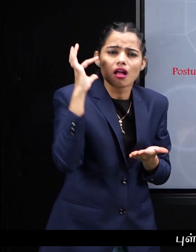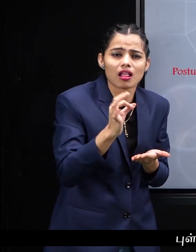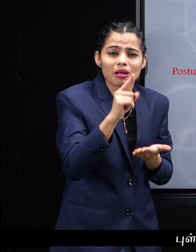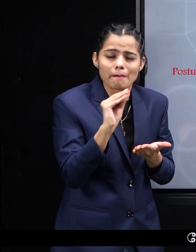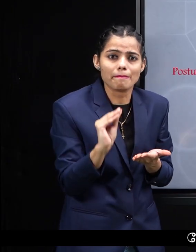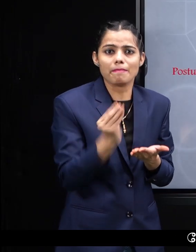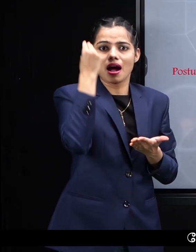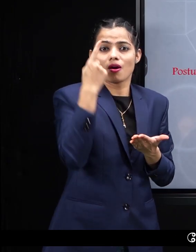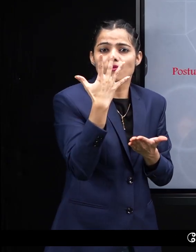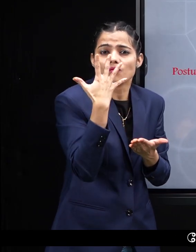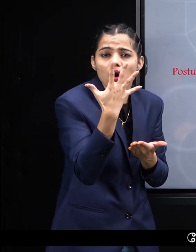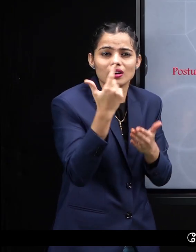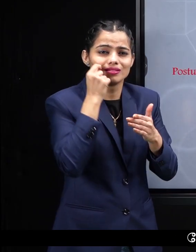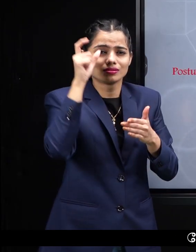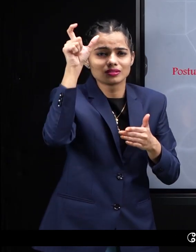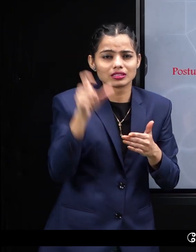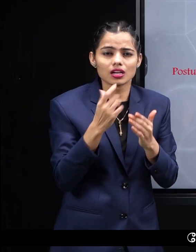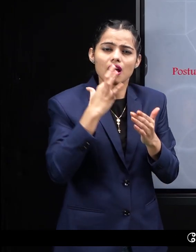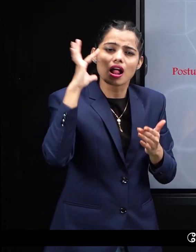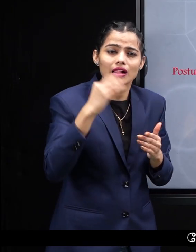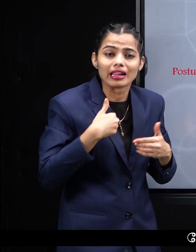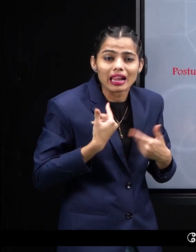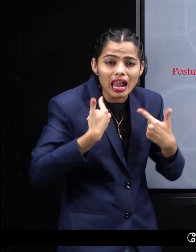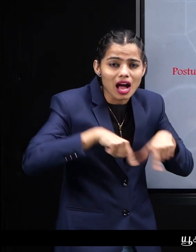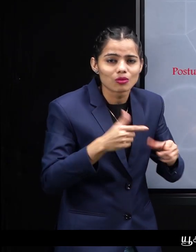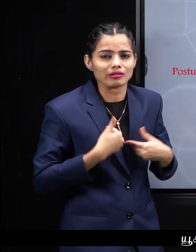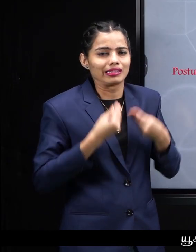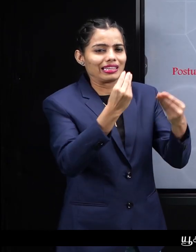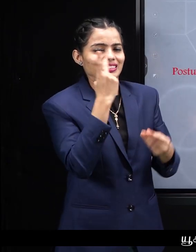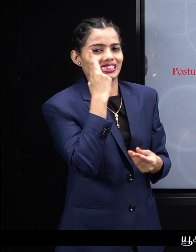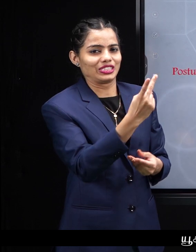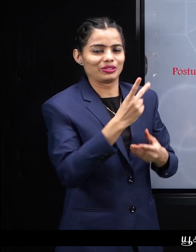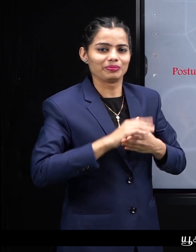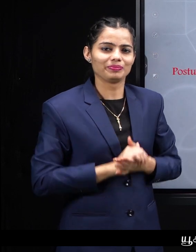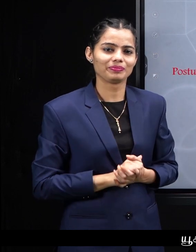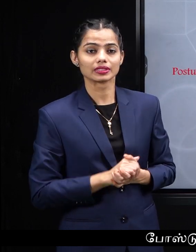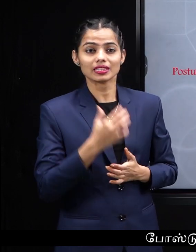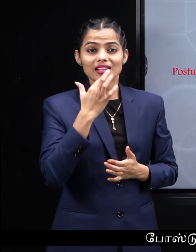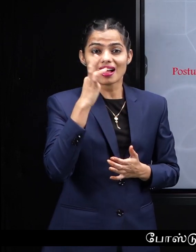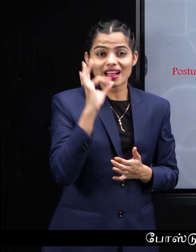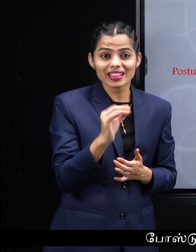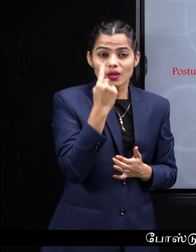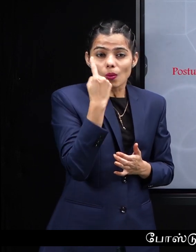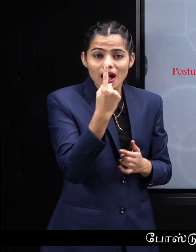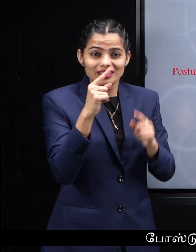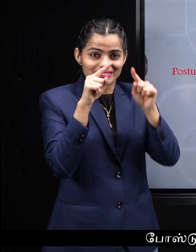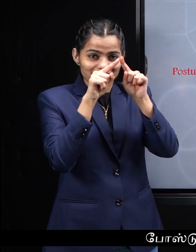விதிமுறைகள் முன்மொழிகளை நன்கு புரிந்து கொள்ள உதவும். யூக்ளிட்டின் 5 முன்மொழிகள் உள்ளது. முன்மொழி 1. கொடுக்கப்பட்ட